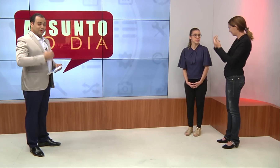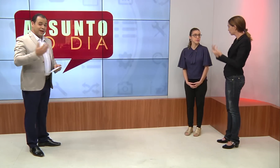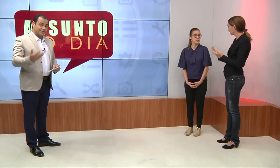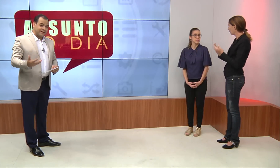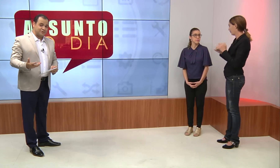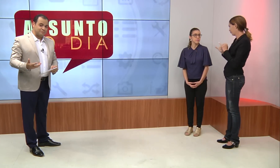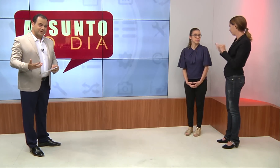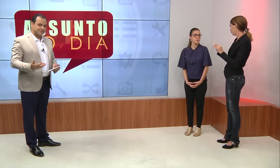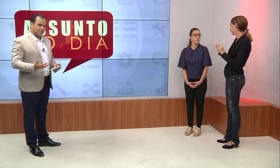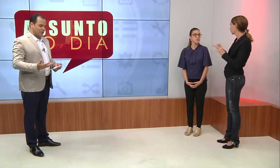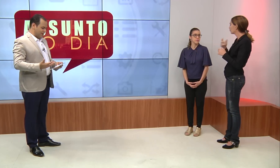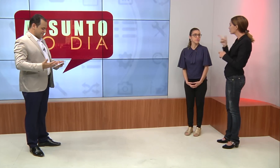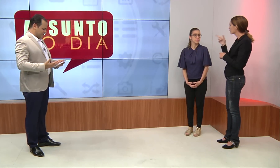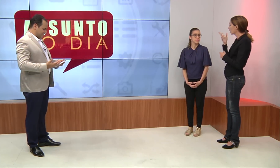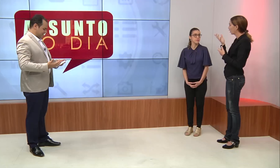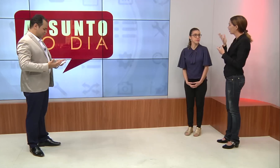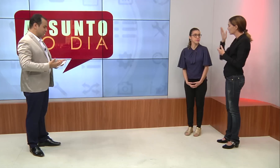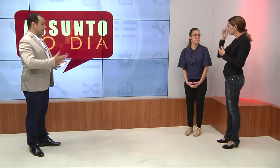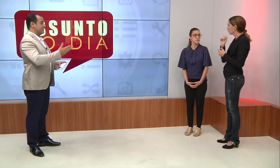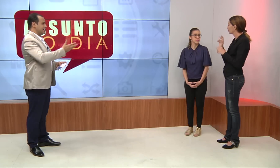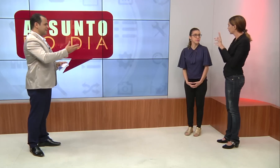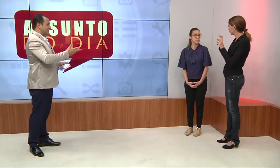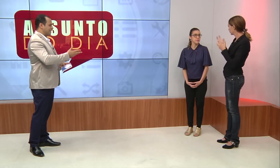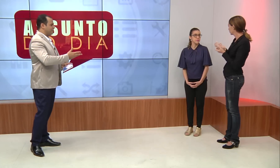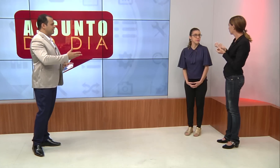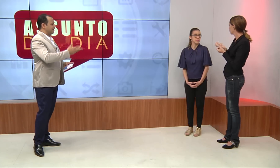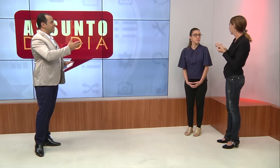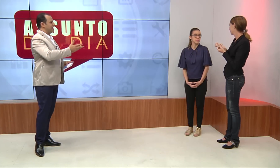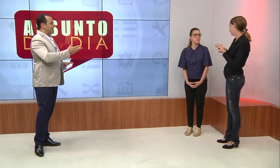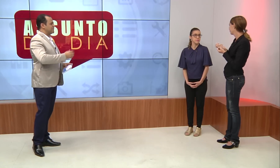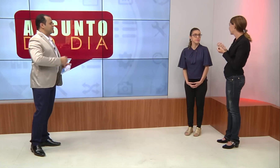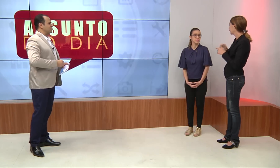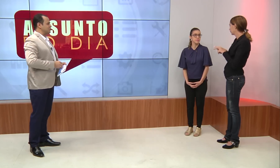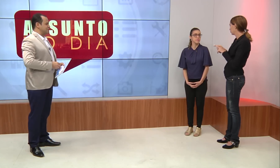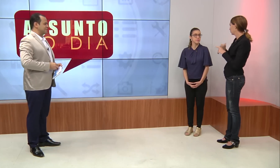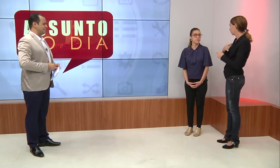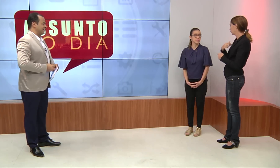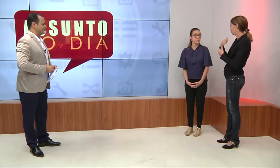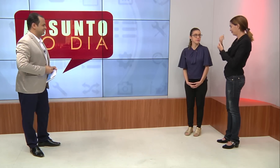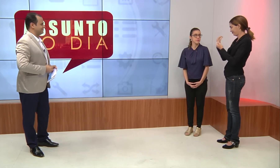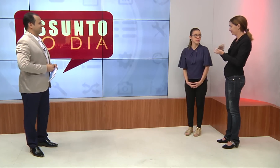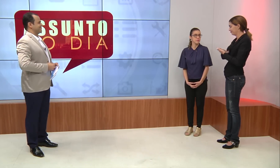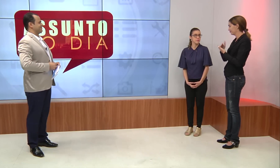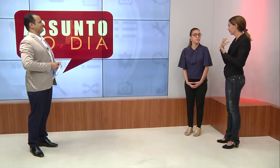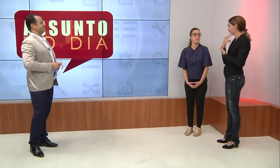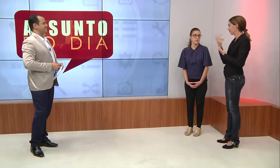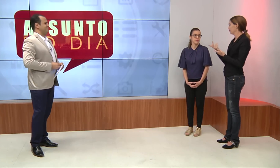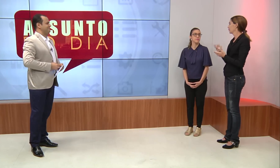essa informação que ela tem de impressão com relação a esse assunto. E a Isabela pode até falar, inclusive, Isabela.